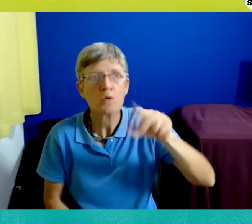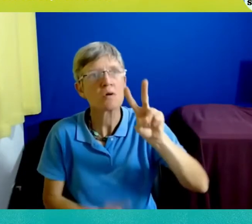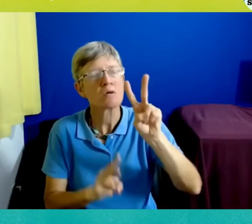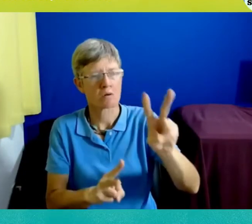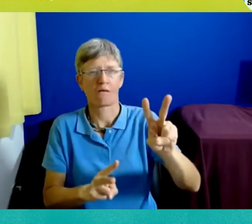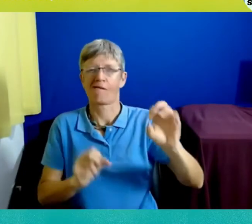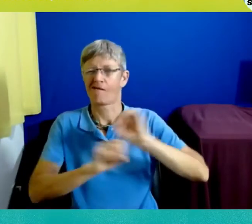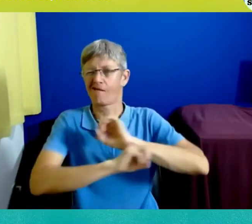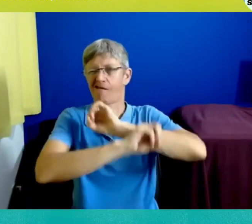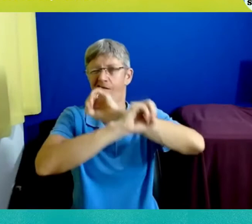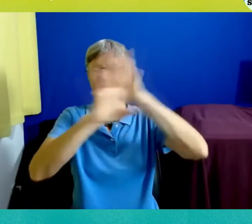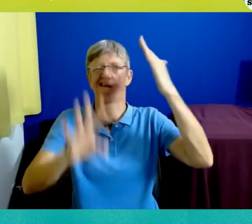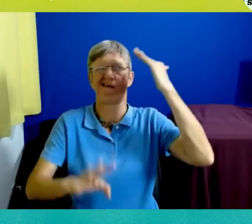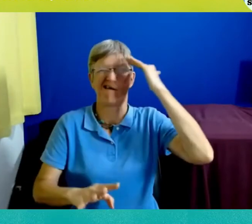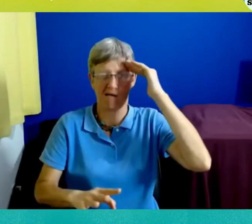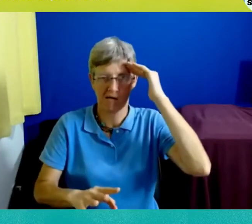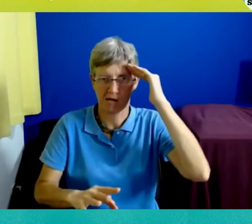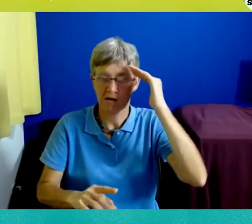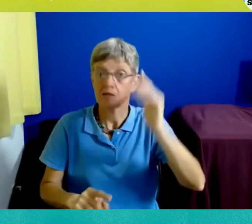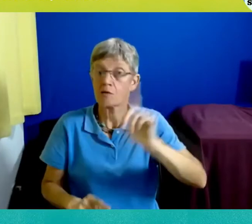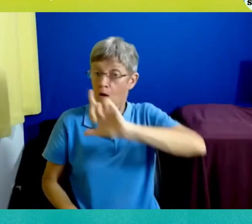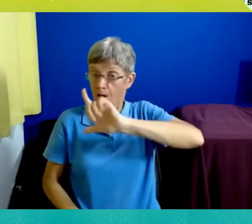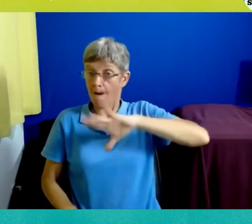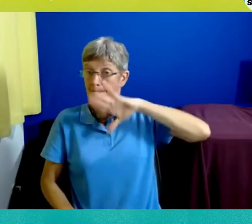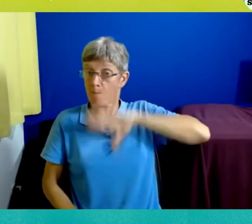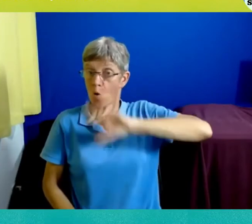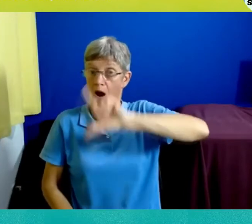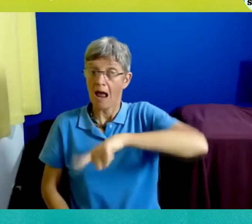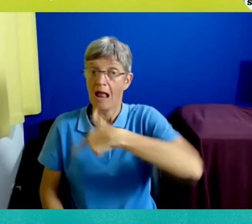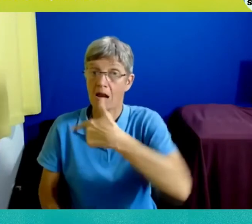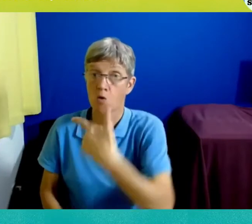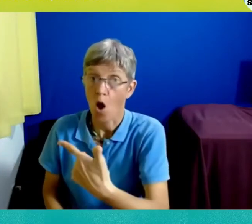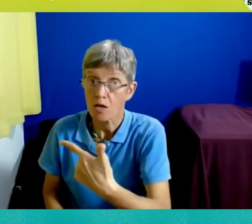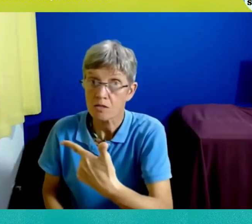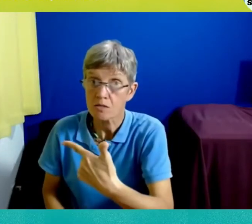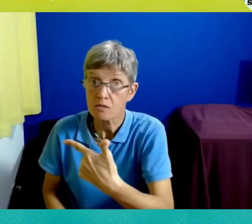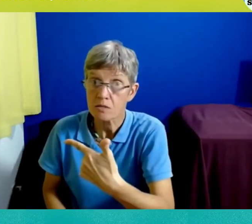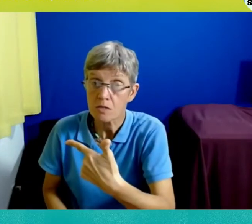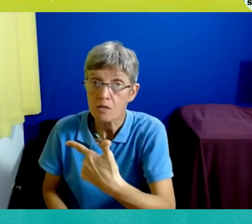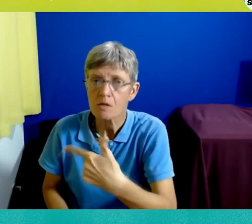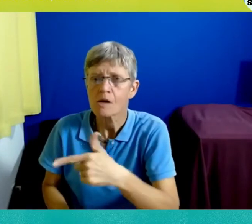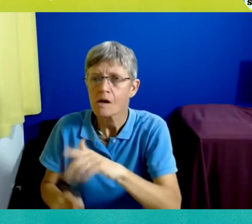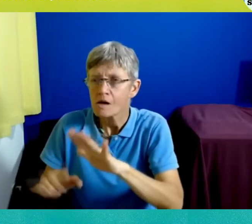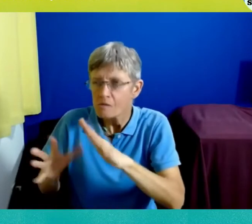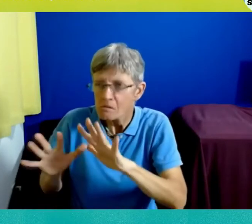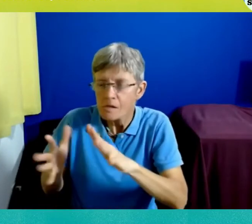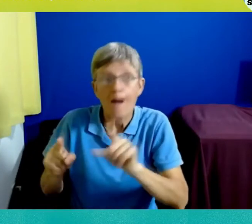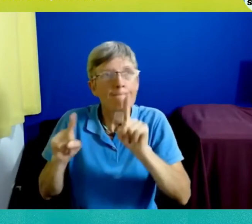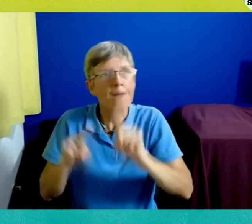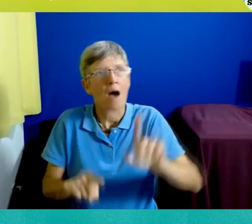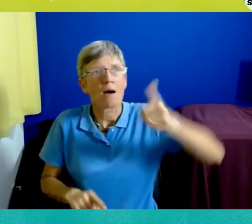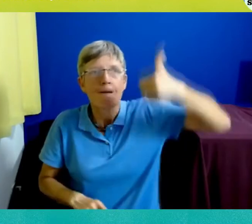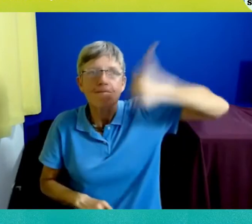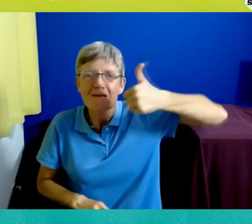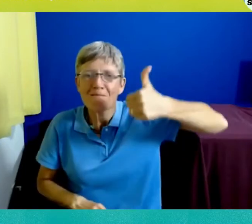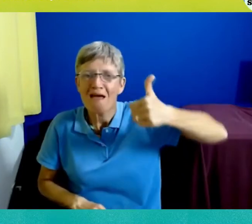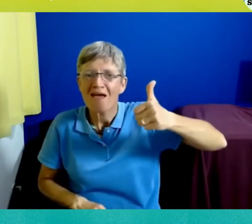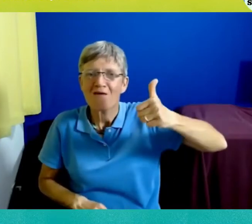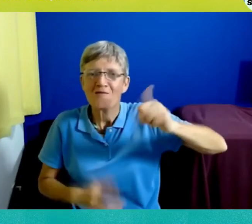Libras. É sua primeira língua. Então, ele consegue entender claramente a informação e daí ele passa